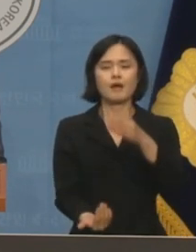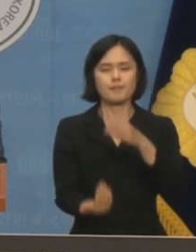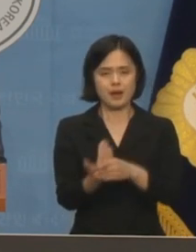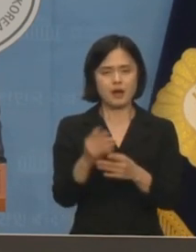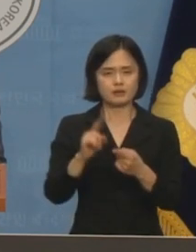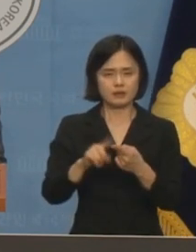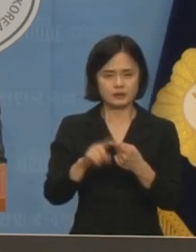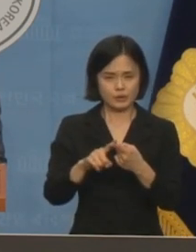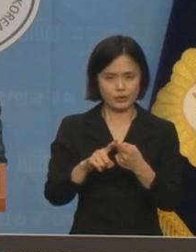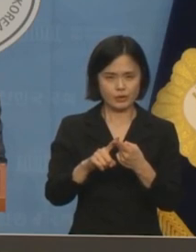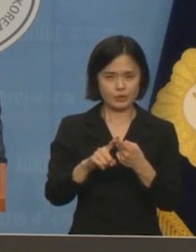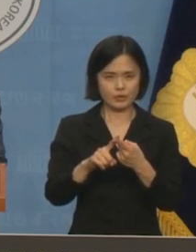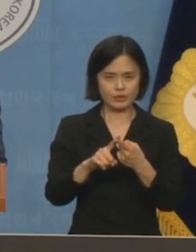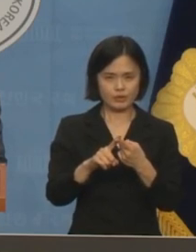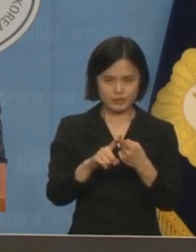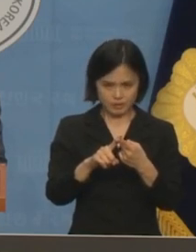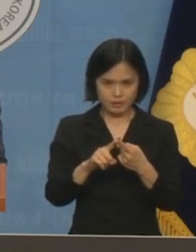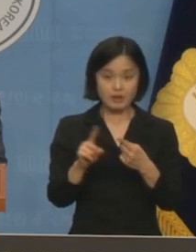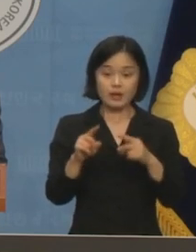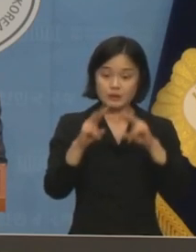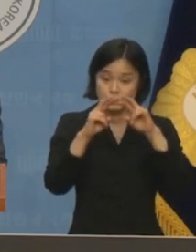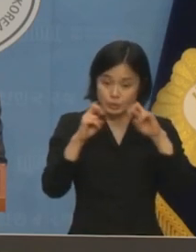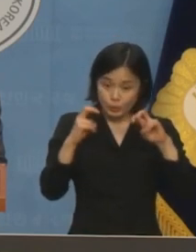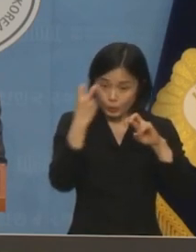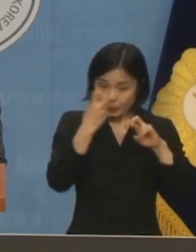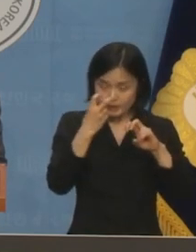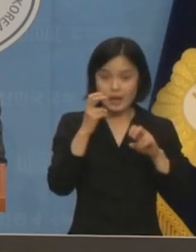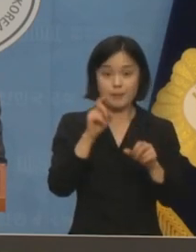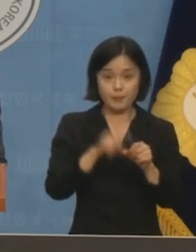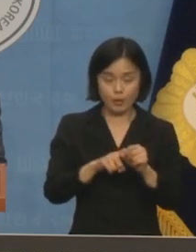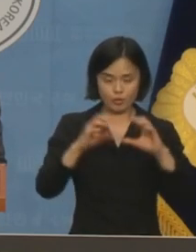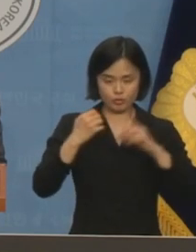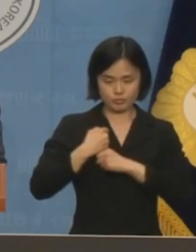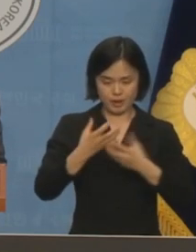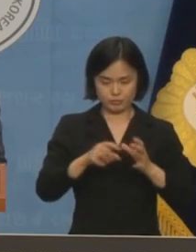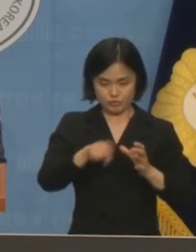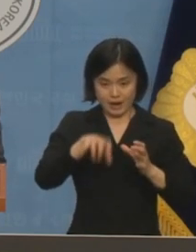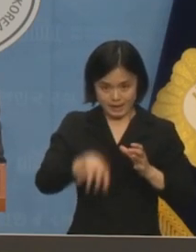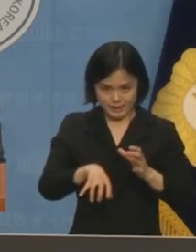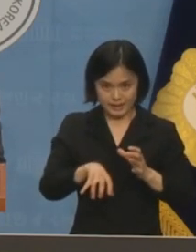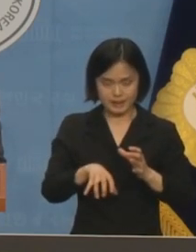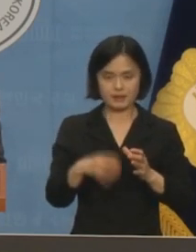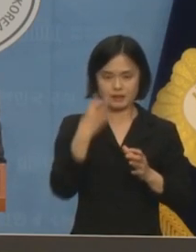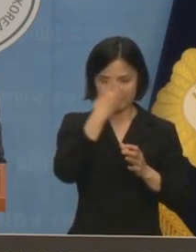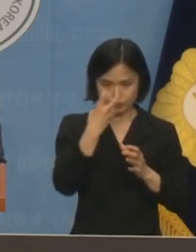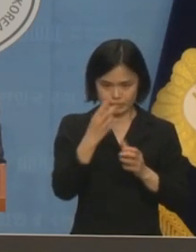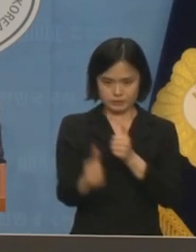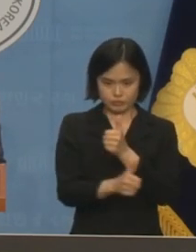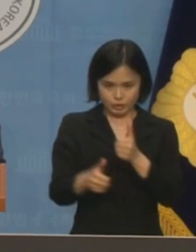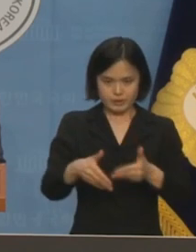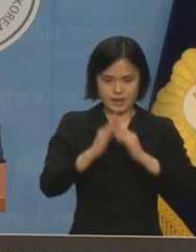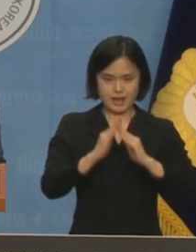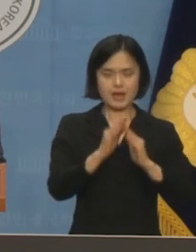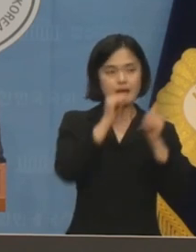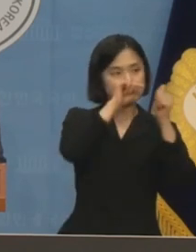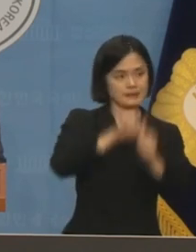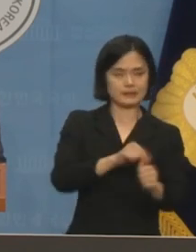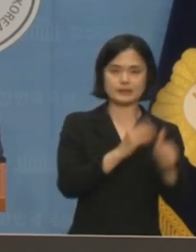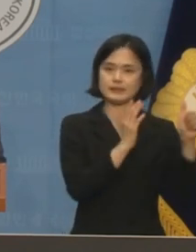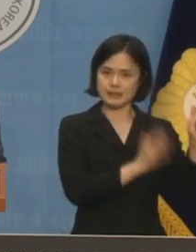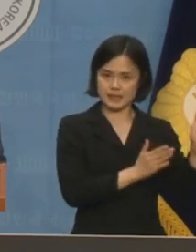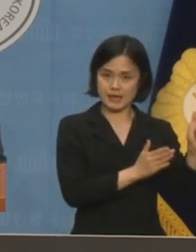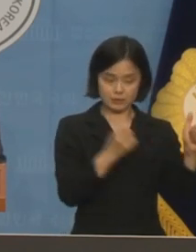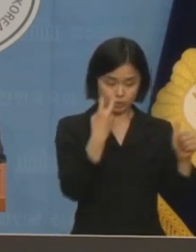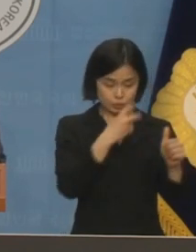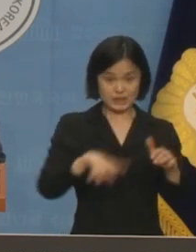국방부에 진상조사위원회를 설치하고 원점에서 재조사하도록 긴급 지시하라.